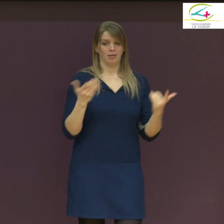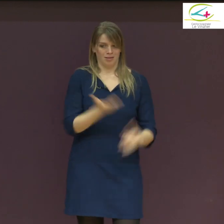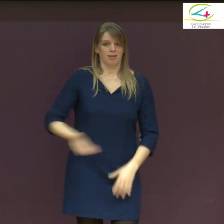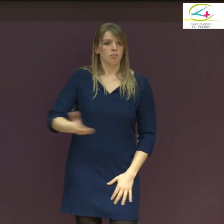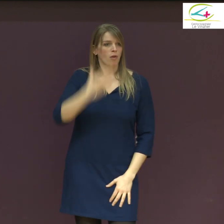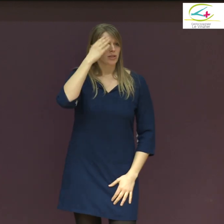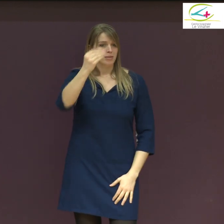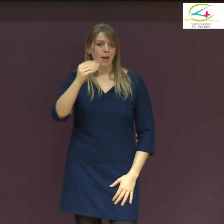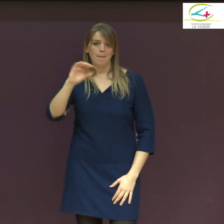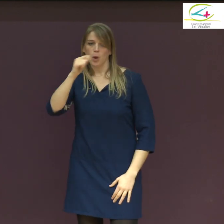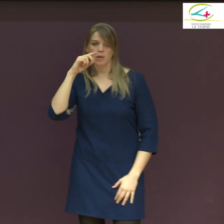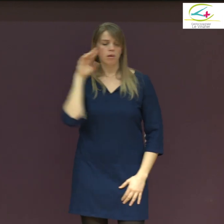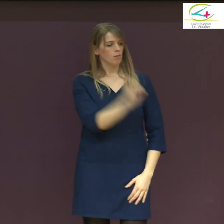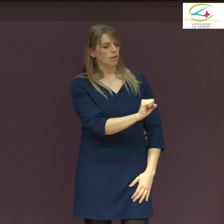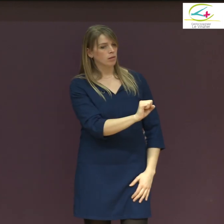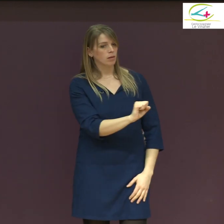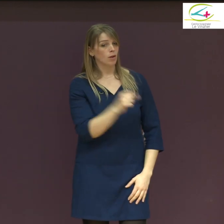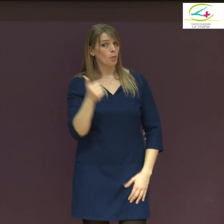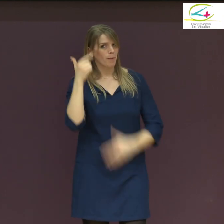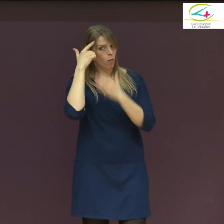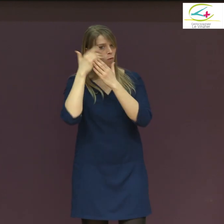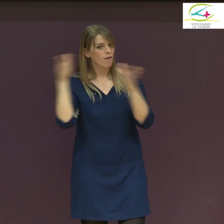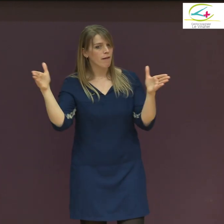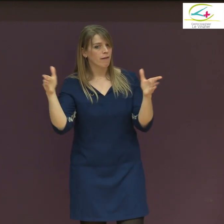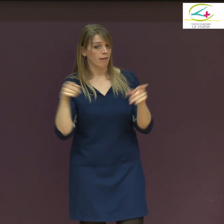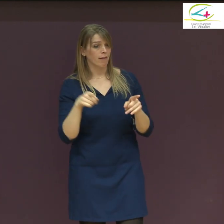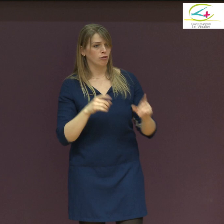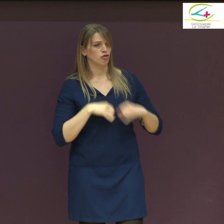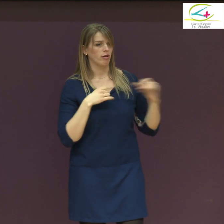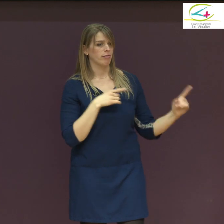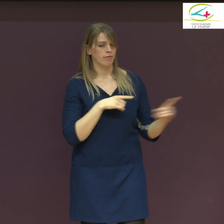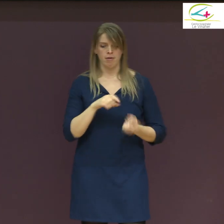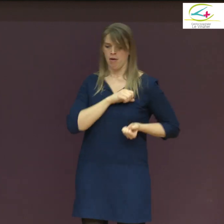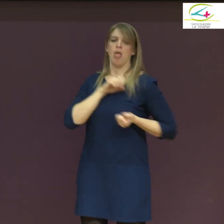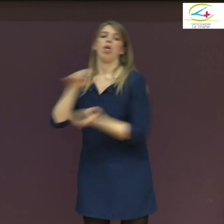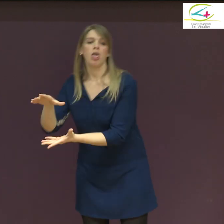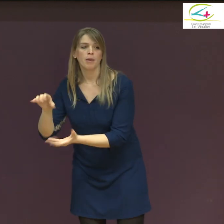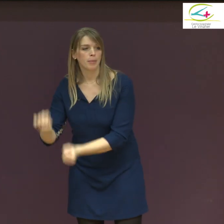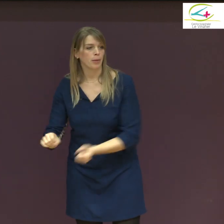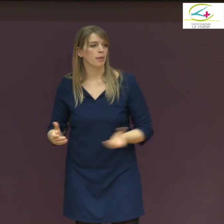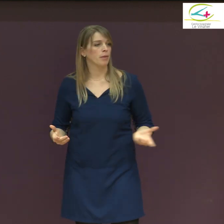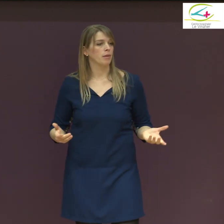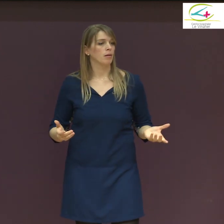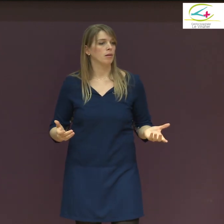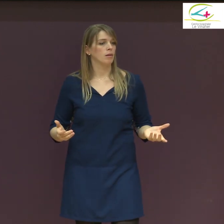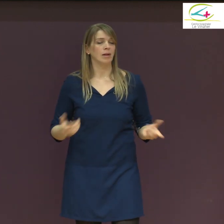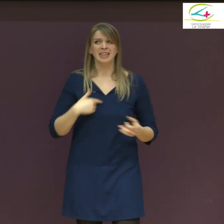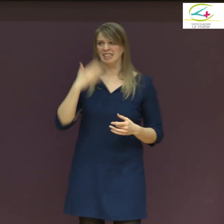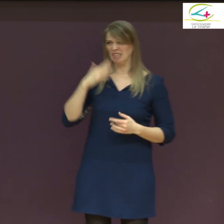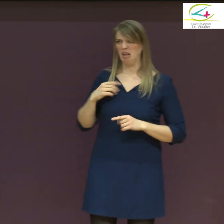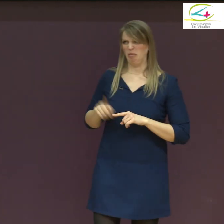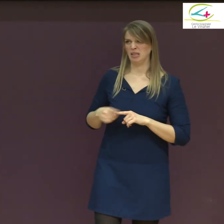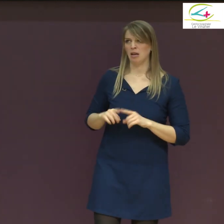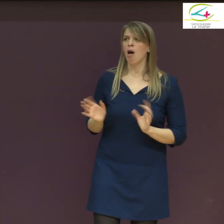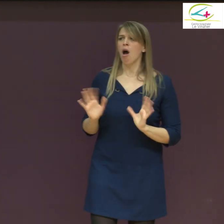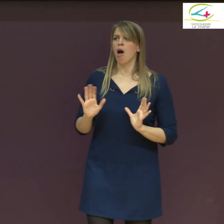première ligne. S'ils sont suffisamment ouverts, ben quelquefois, c'est là que le jeune va laisser les choses. Vous savez, il m'arrive des trucs bizarres. Non, mais je ne voulais